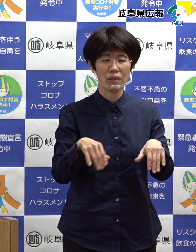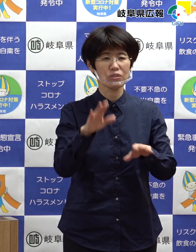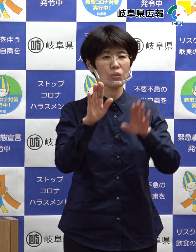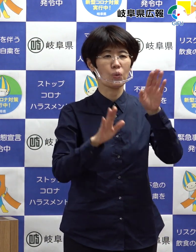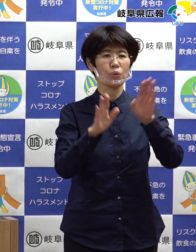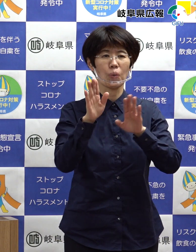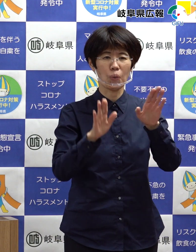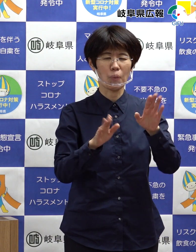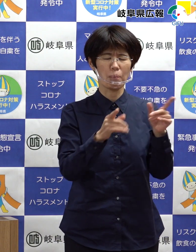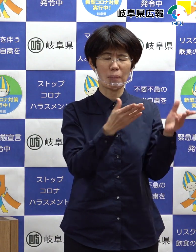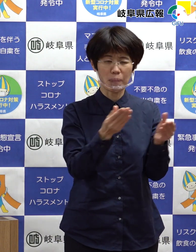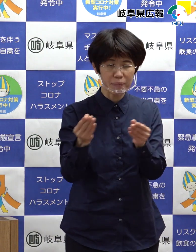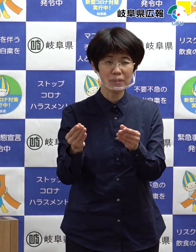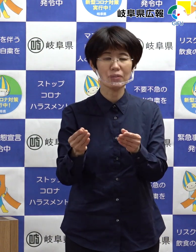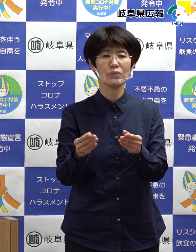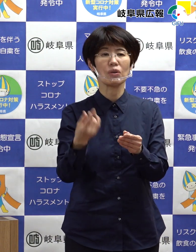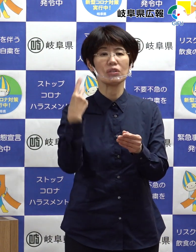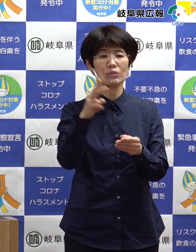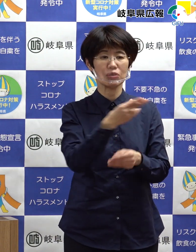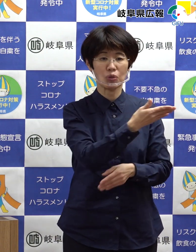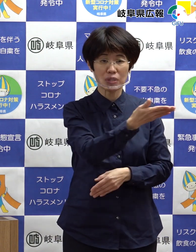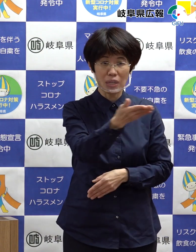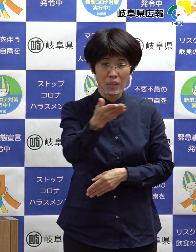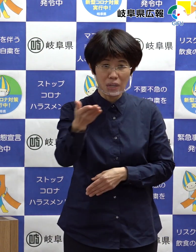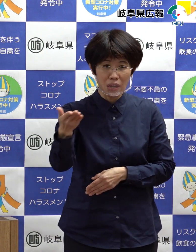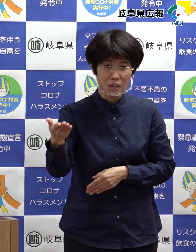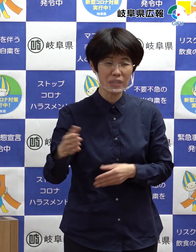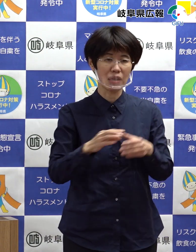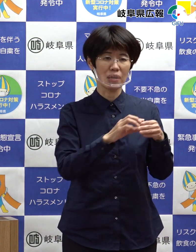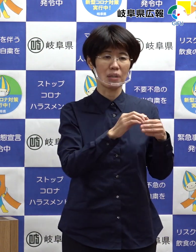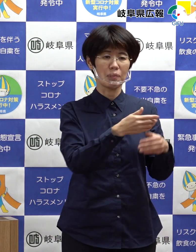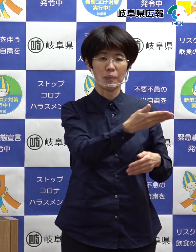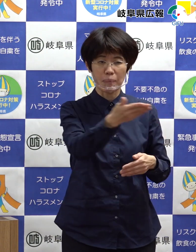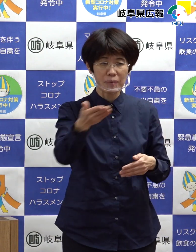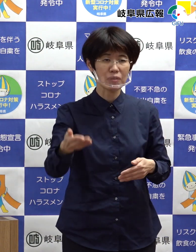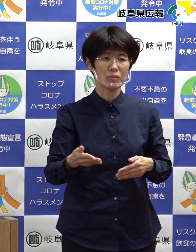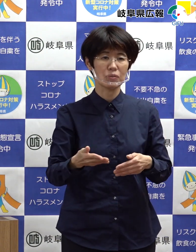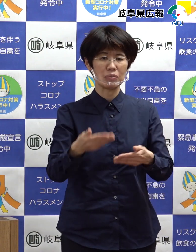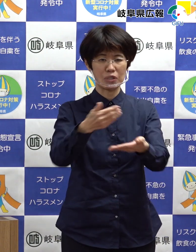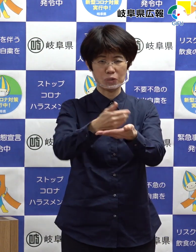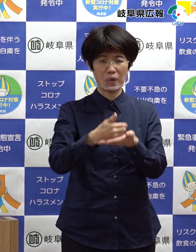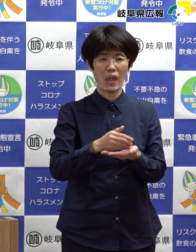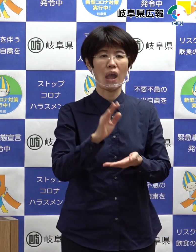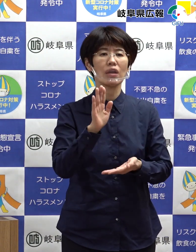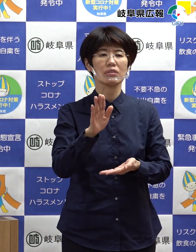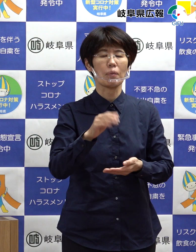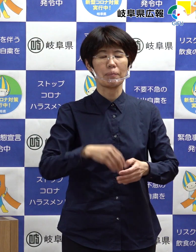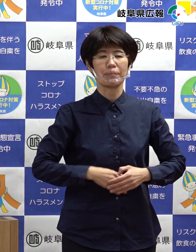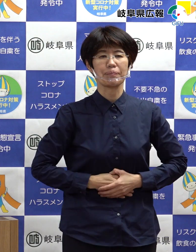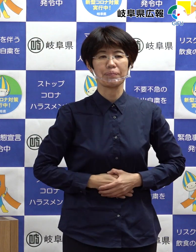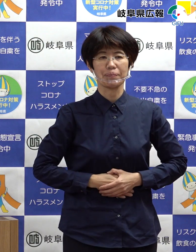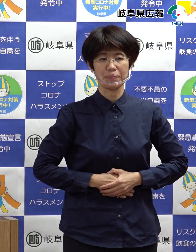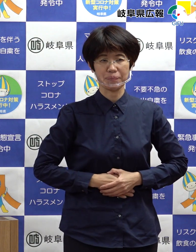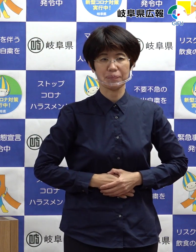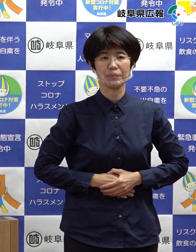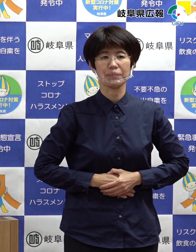だからもうタッタッタッタッとこう、まあ、それぞれ駆け足でご説明するって感じですね。